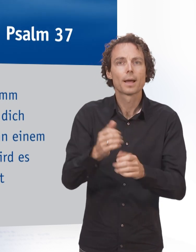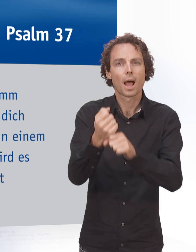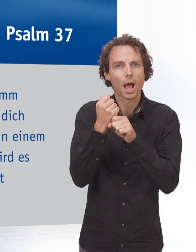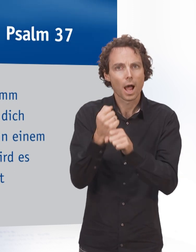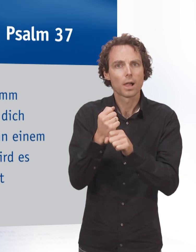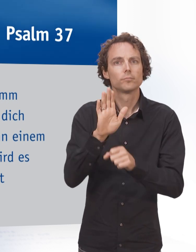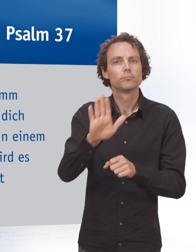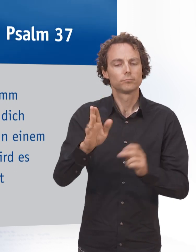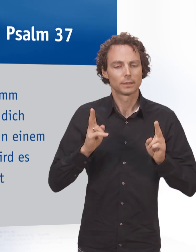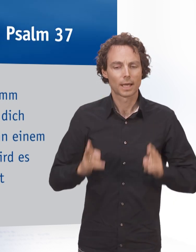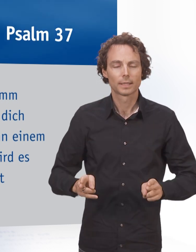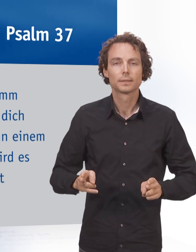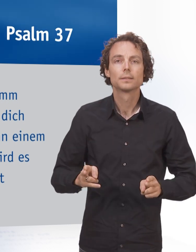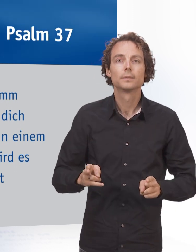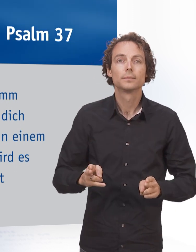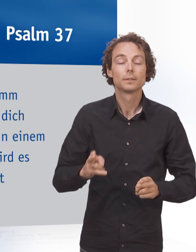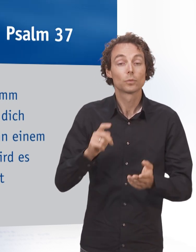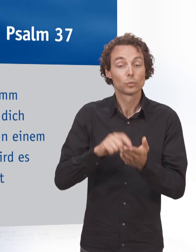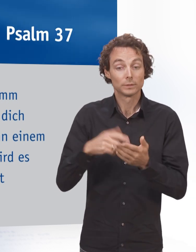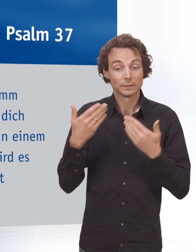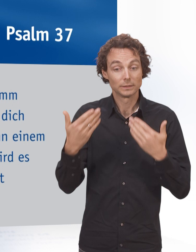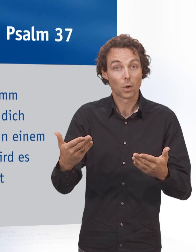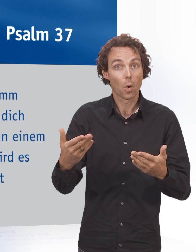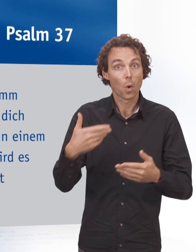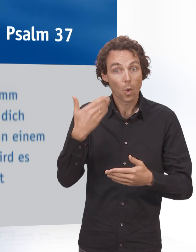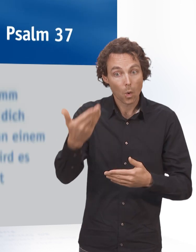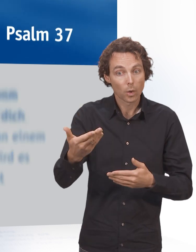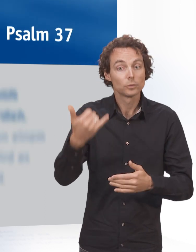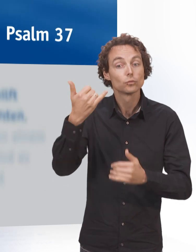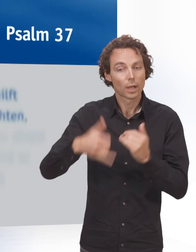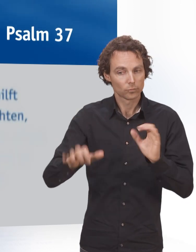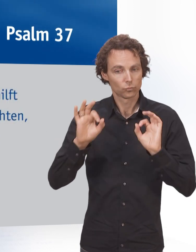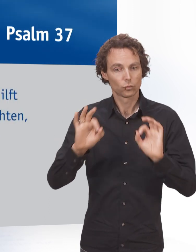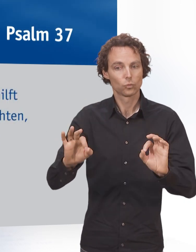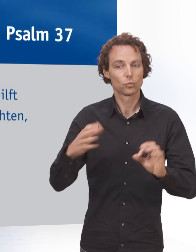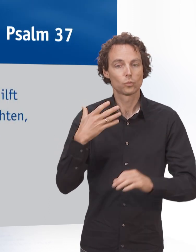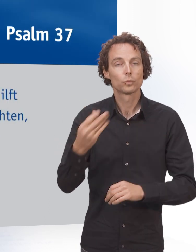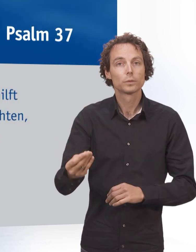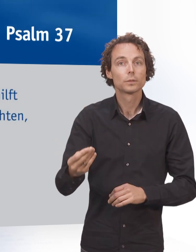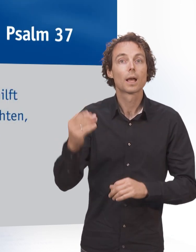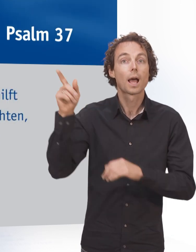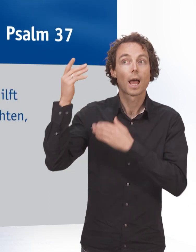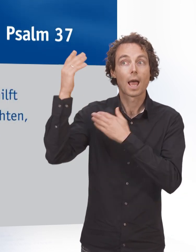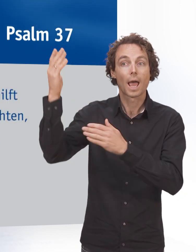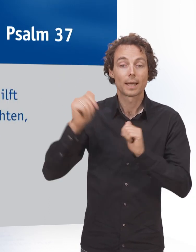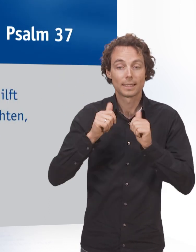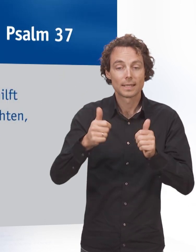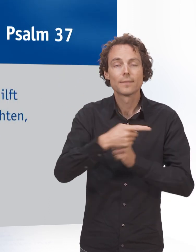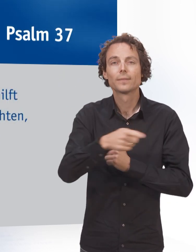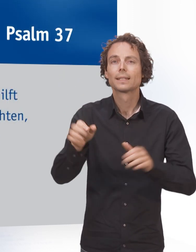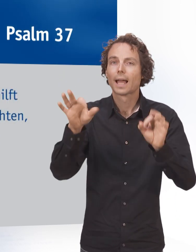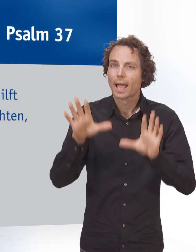dich recht, denn einem solchen wird es zuletzt gut gehen. Der Herr hilft den